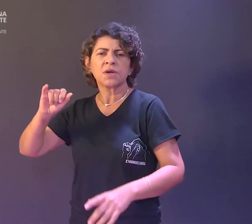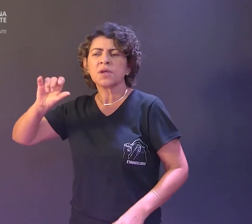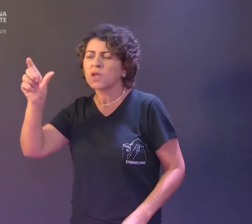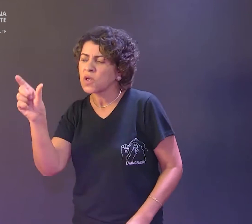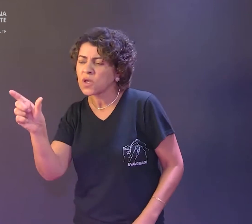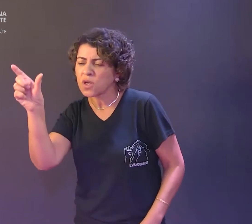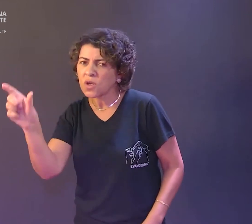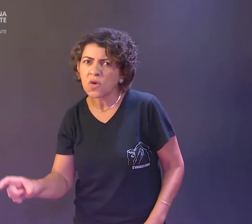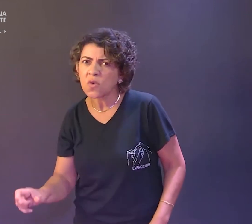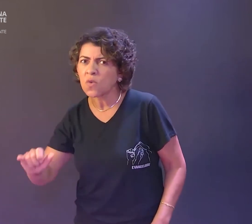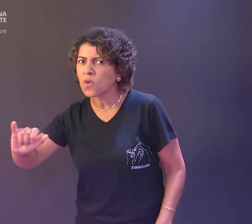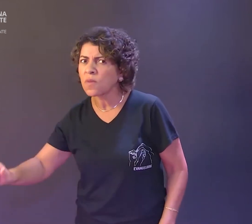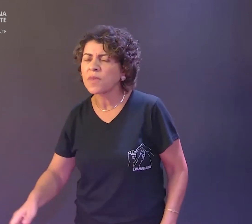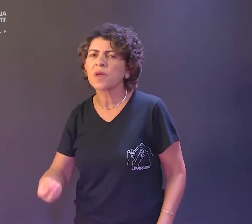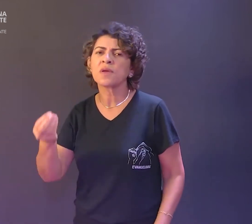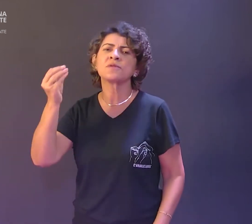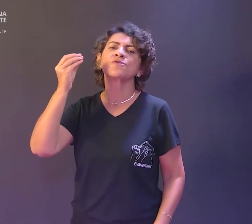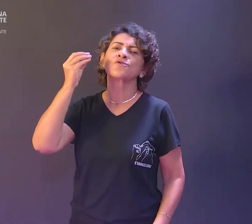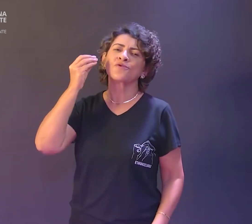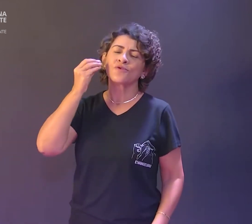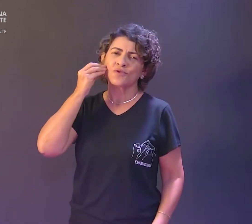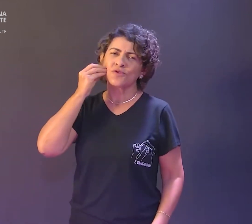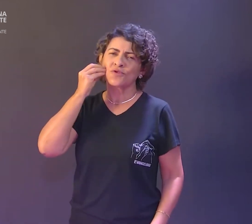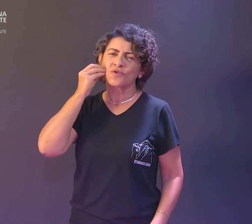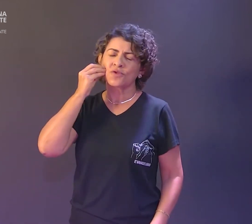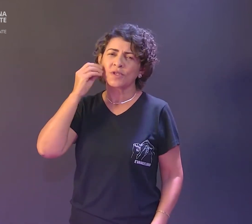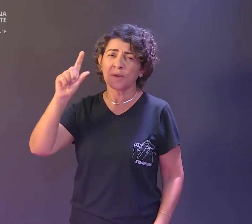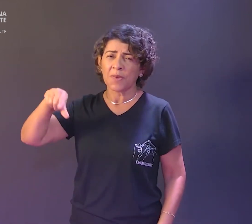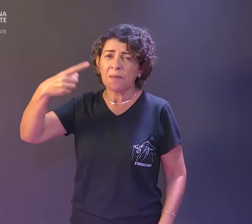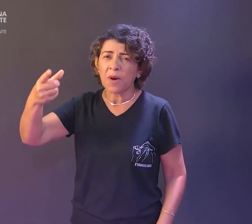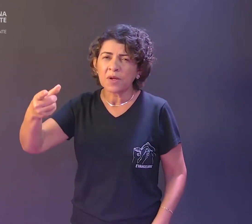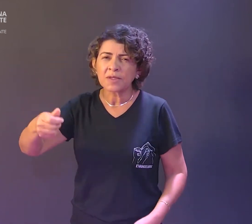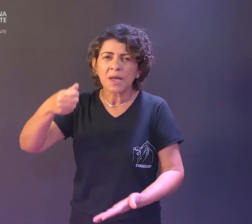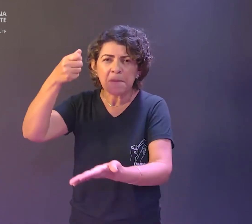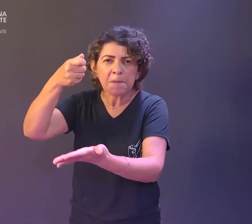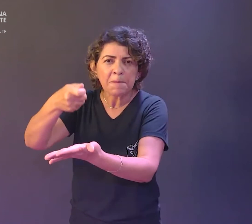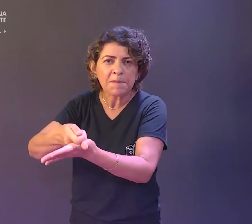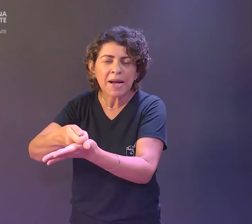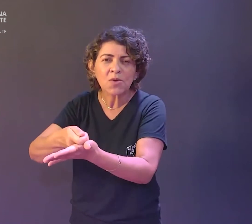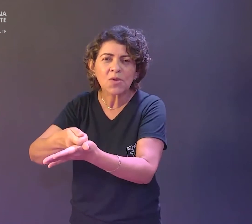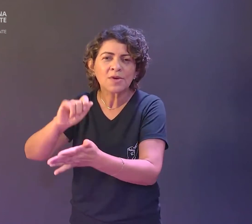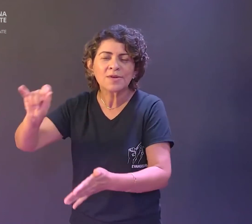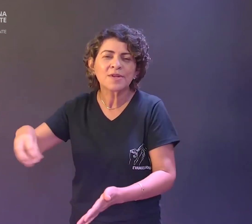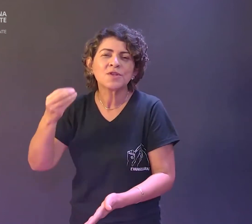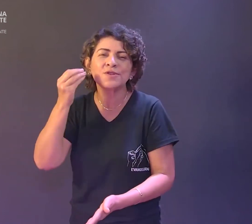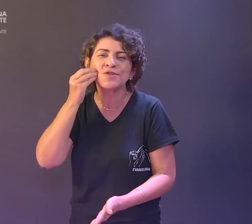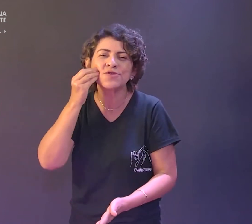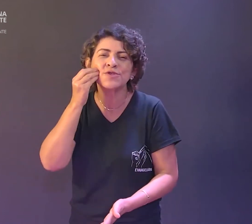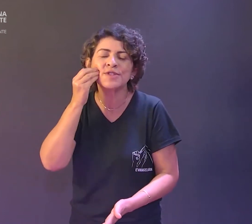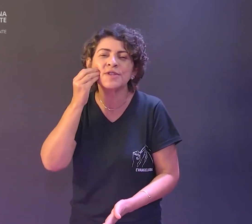suborno que receberia para dar falso testemunho a fim de que Jesus fosse preso. Talvez